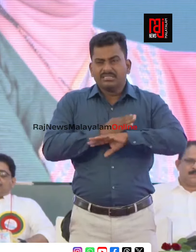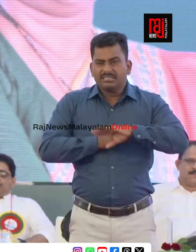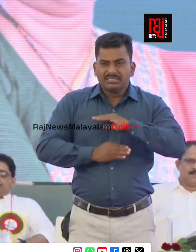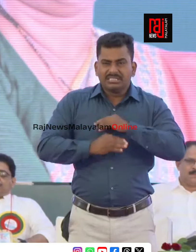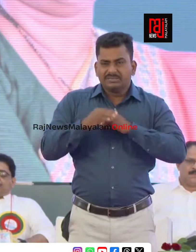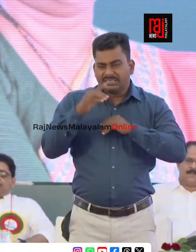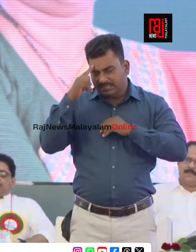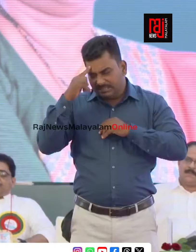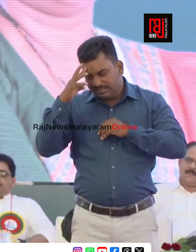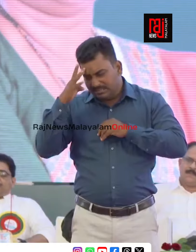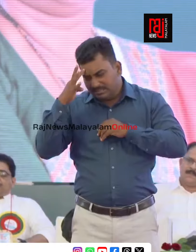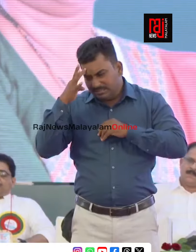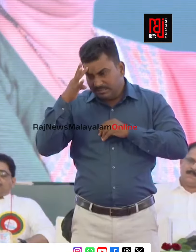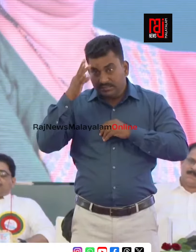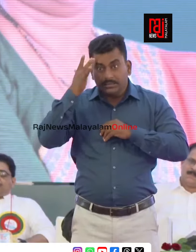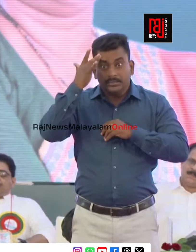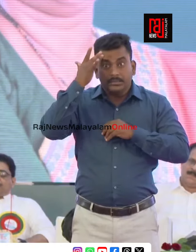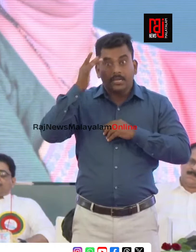സഹായമൊരുക്കുക എന്ന ലക്ഷ്യത്തോടെയാണ്